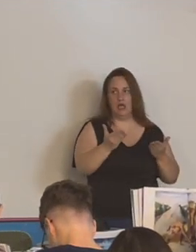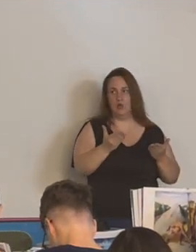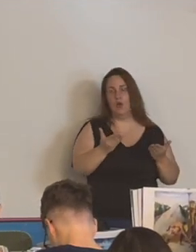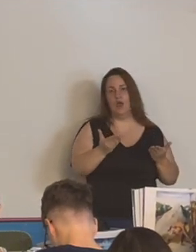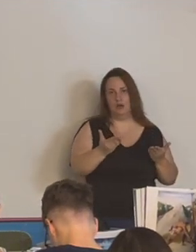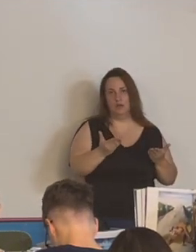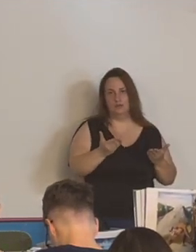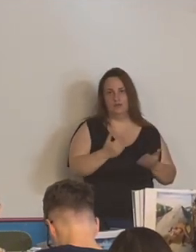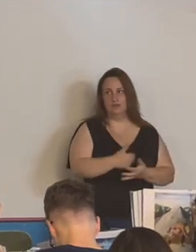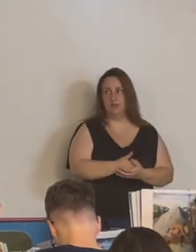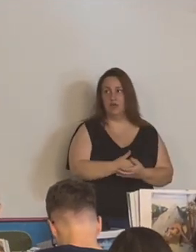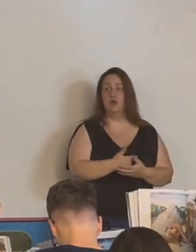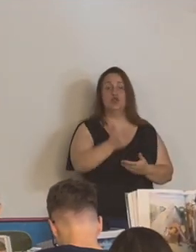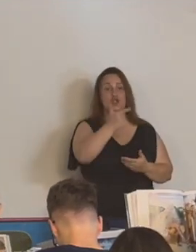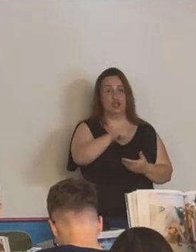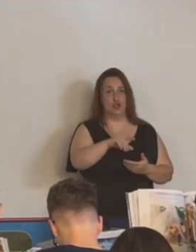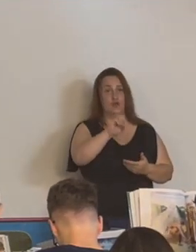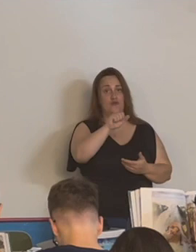peguei uma tela do Saceta,